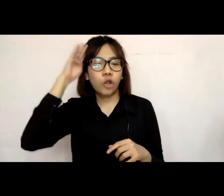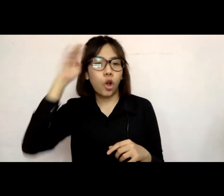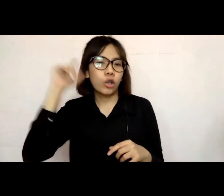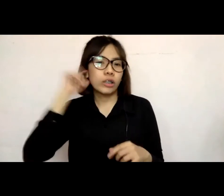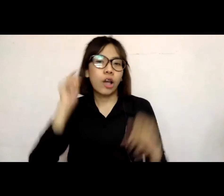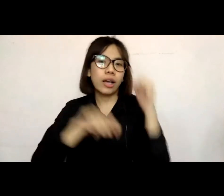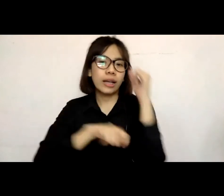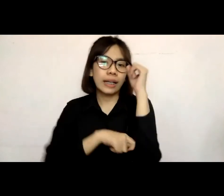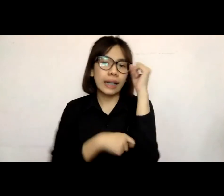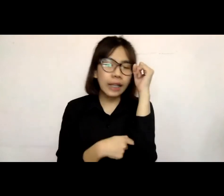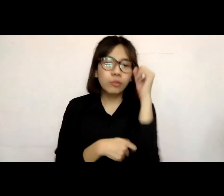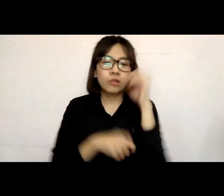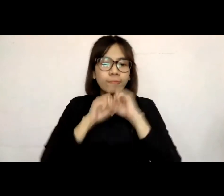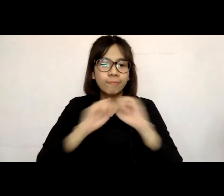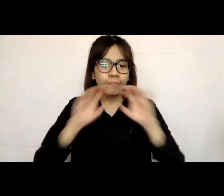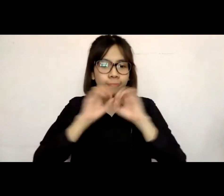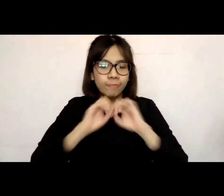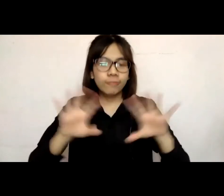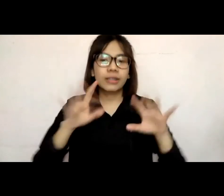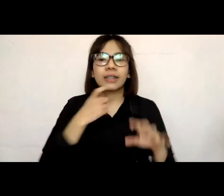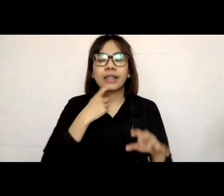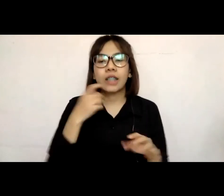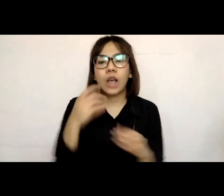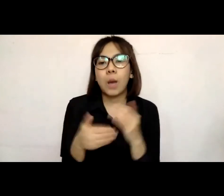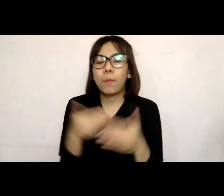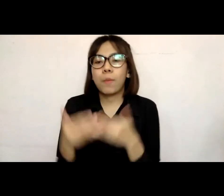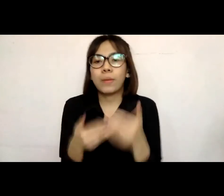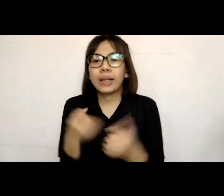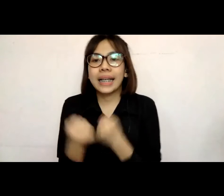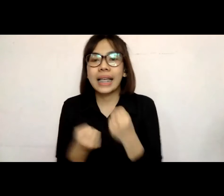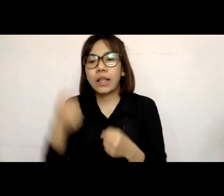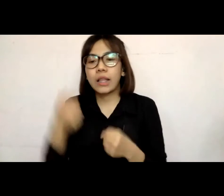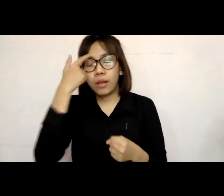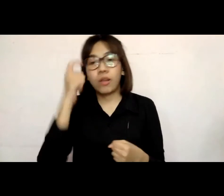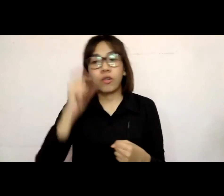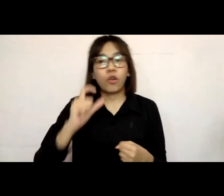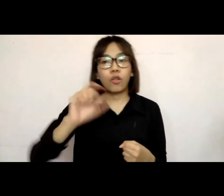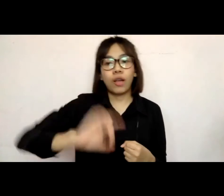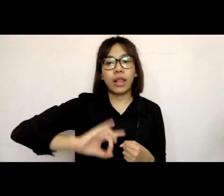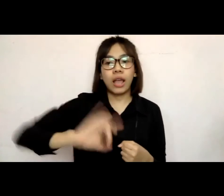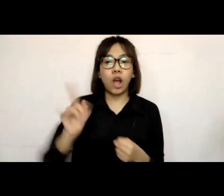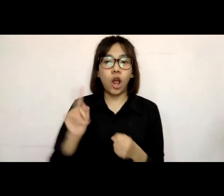diskusi ini. Yang perlu kami informasikan bahwa